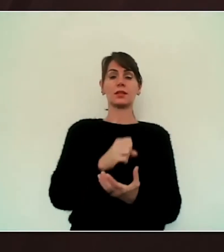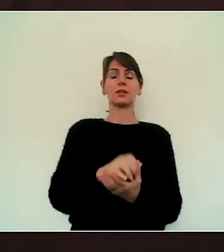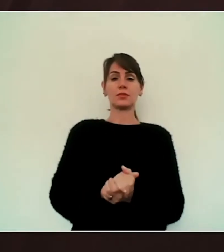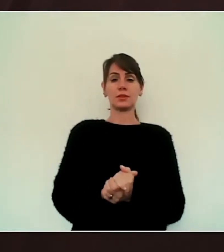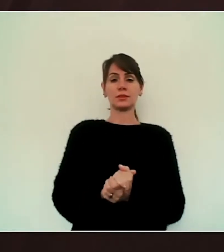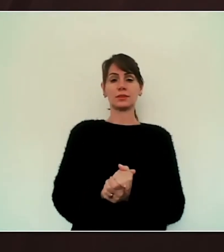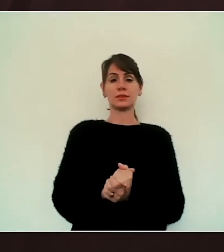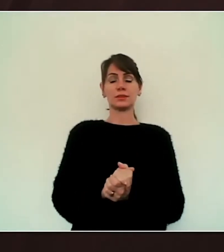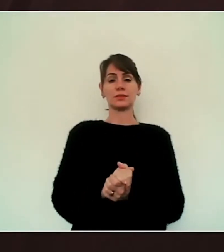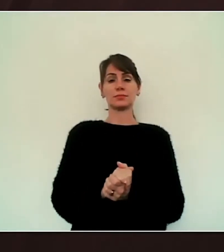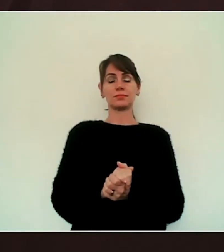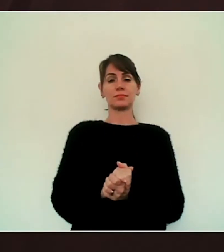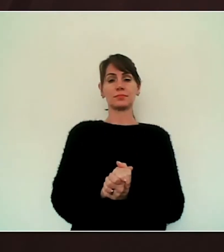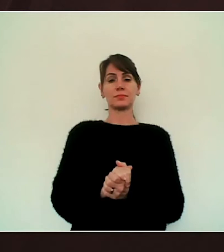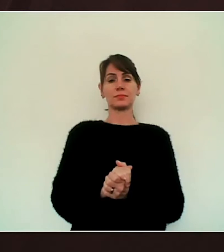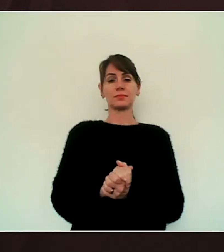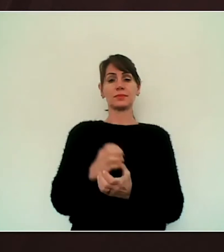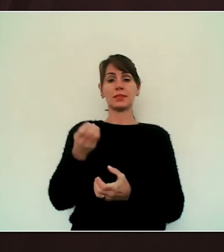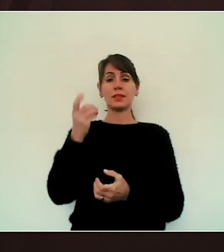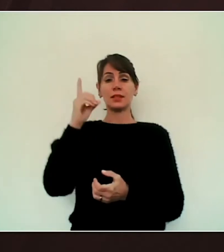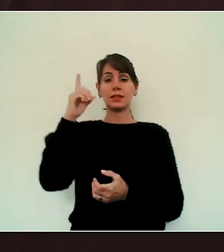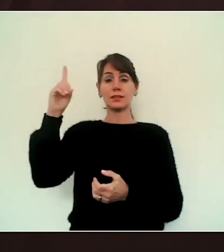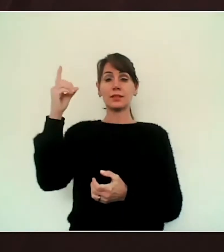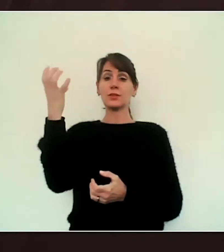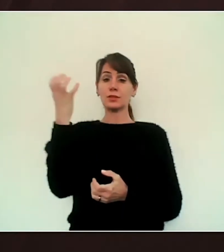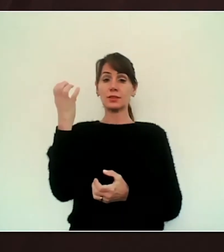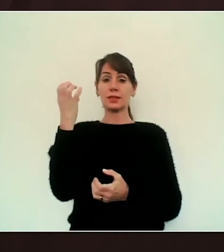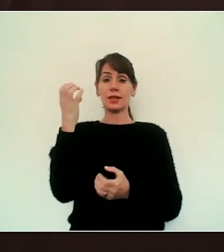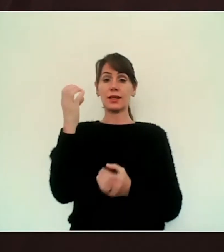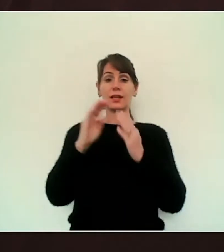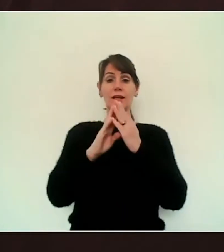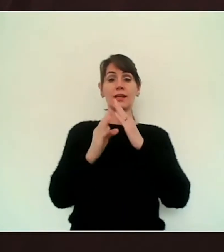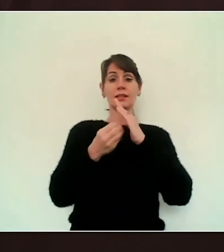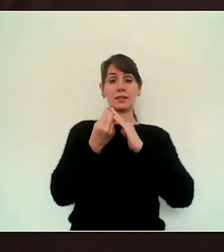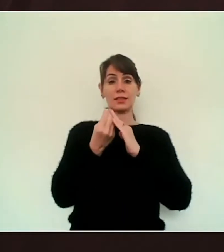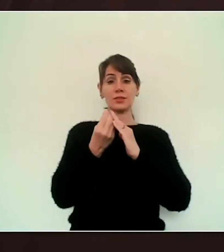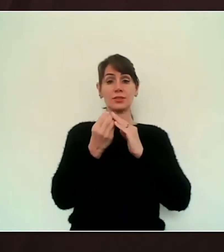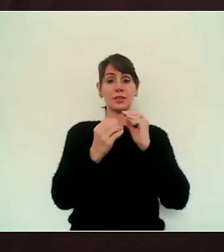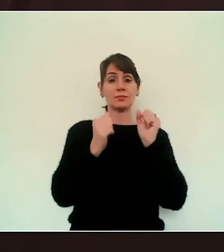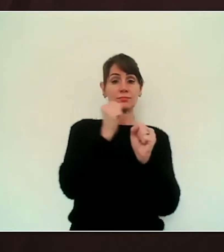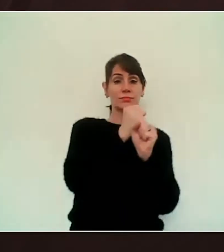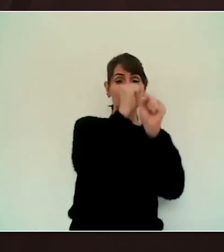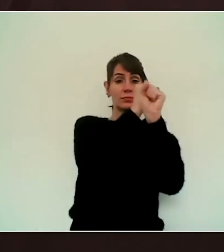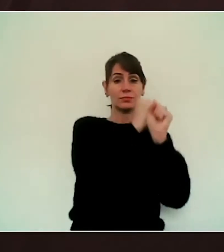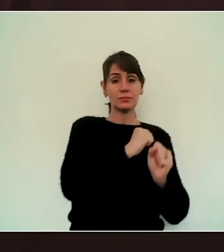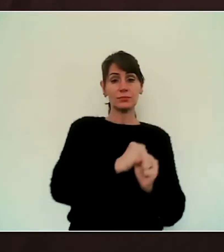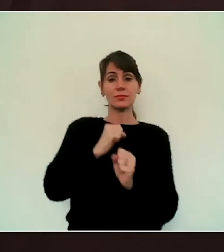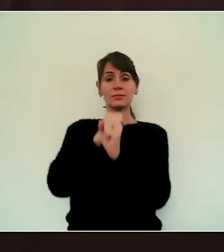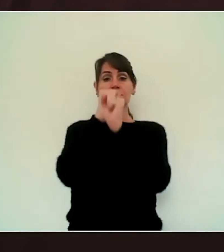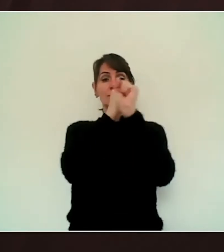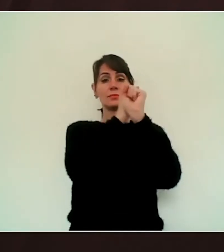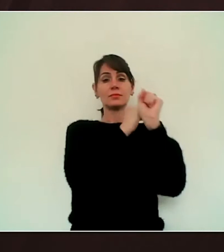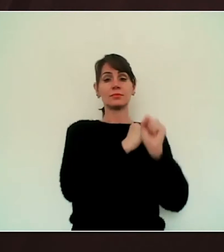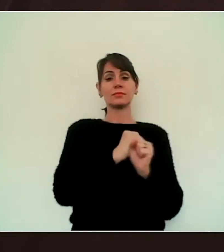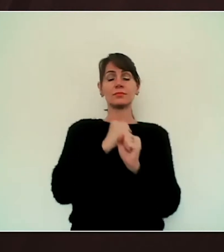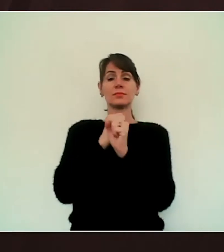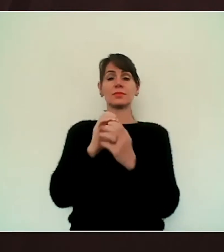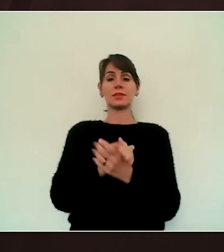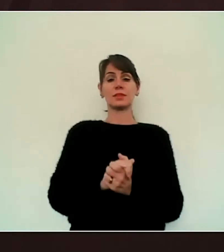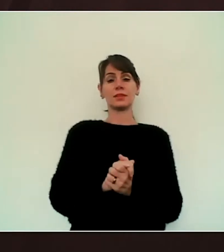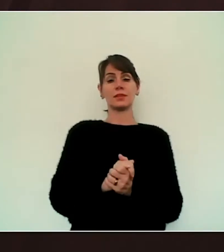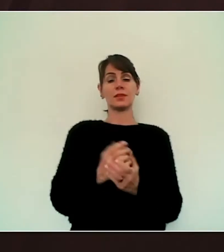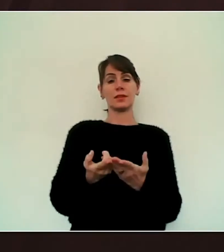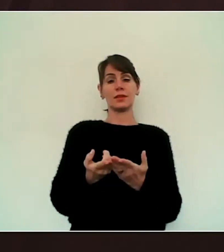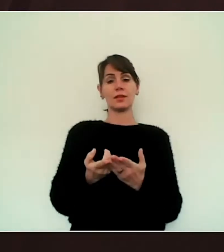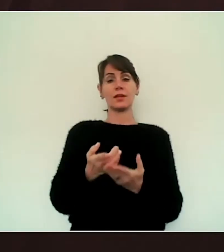Mas para a igreja ser edificada precisa de material de construção, precisa de material de edificação. E temos que buscar na rua.